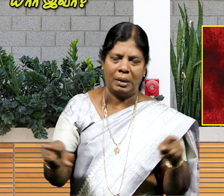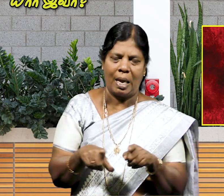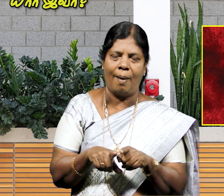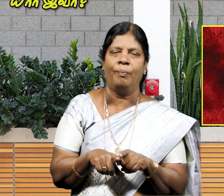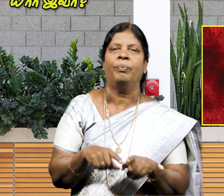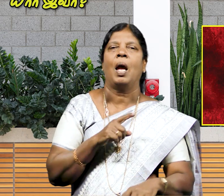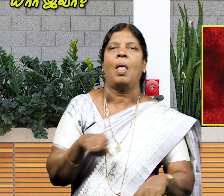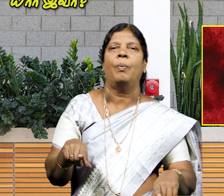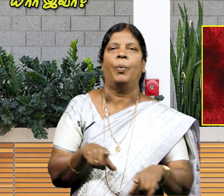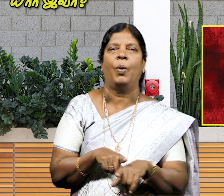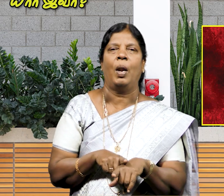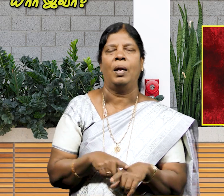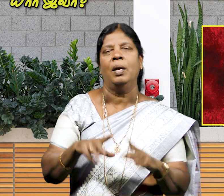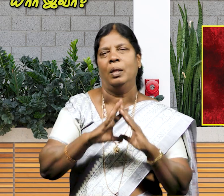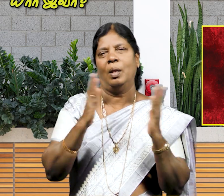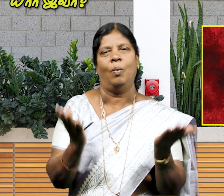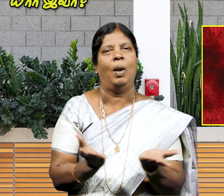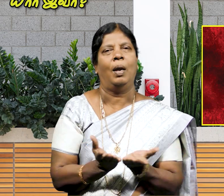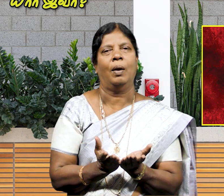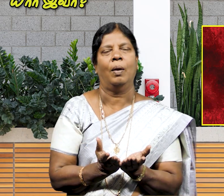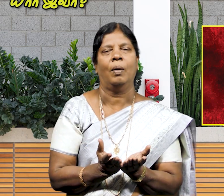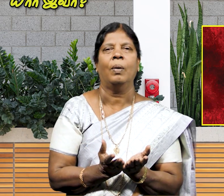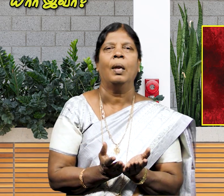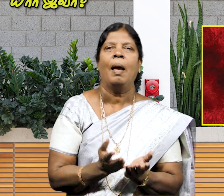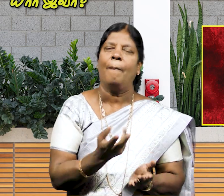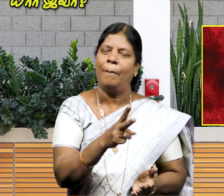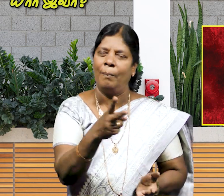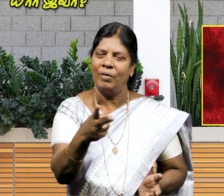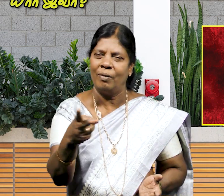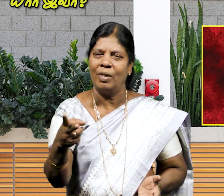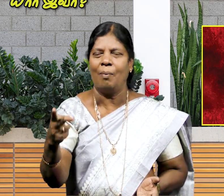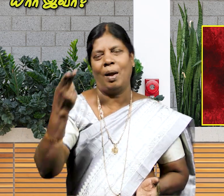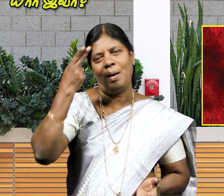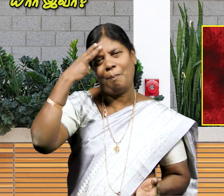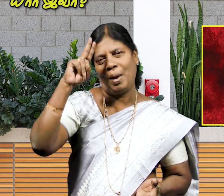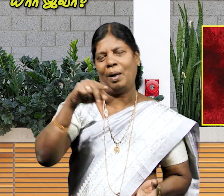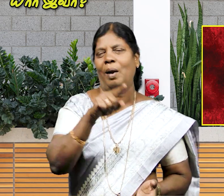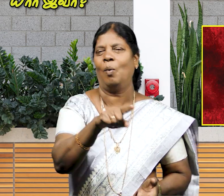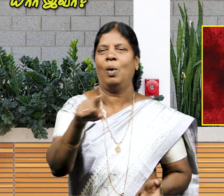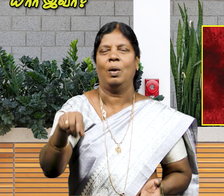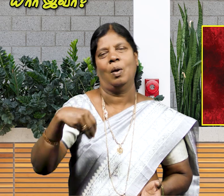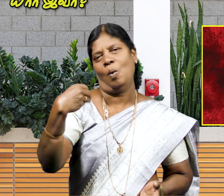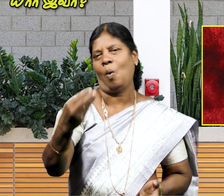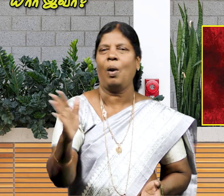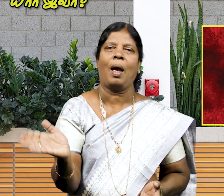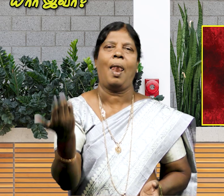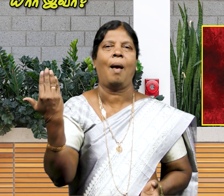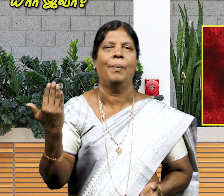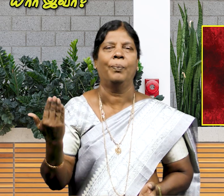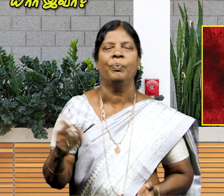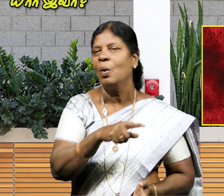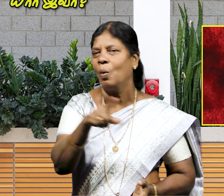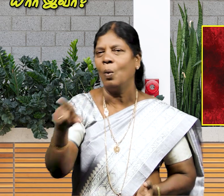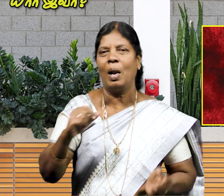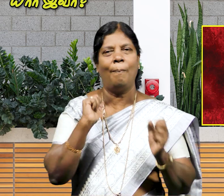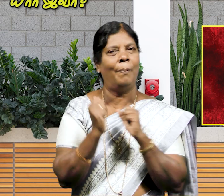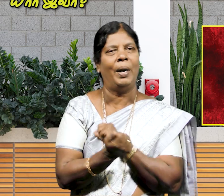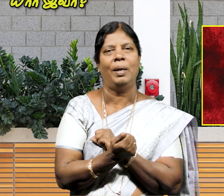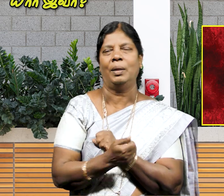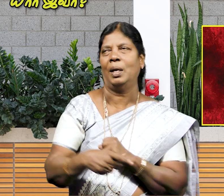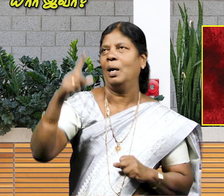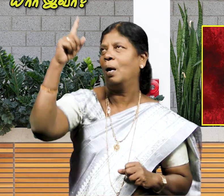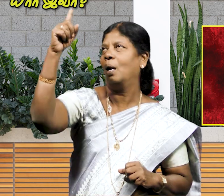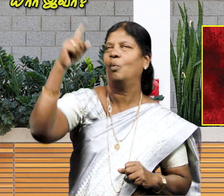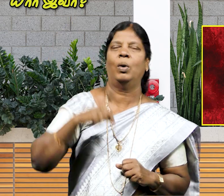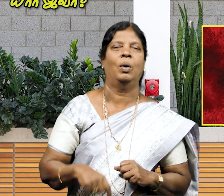அதுபோல பிரியமானவர்களே, இந்த உலகம் பல பட்டங்களை நமக்கு சூட்டலாம், ஆனால் நம்மை படைத்த